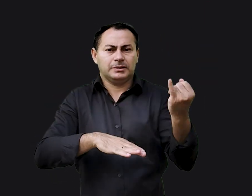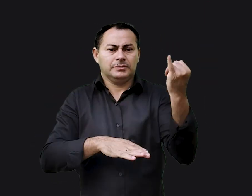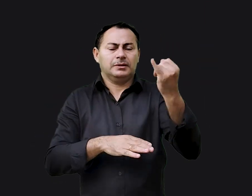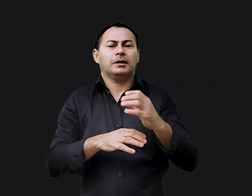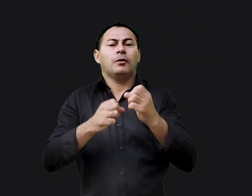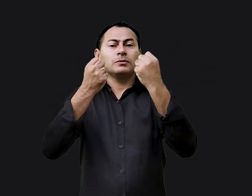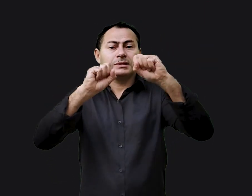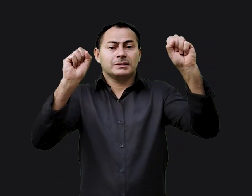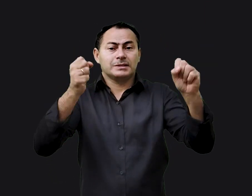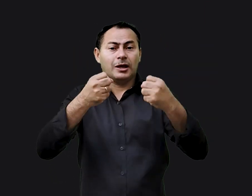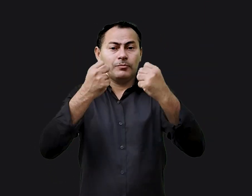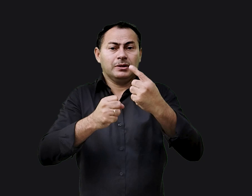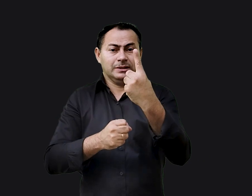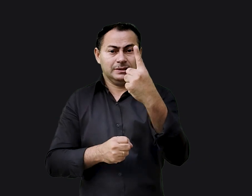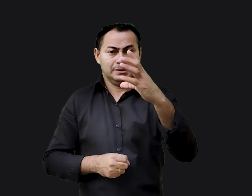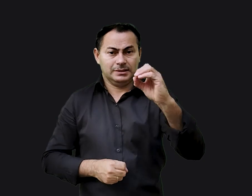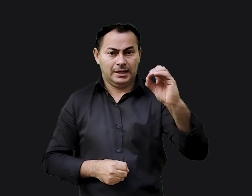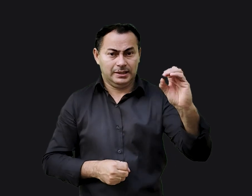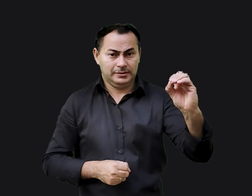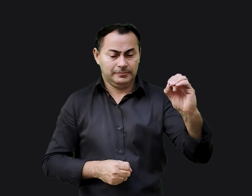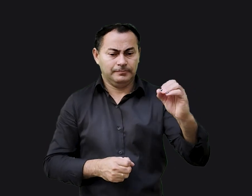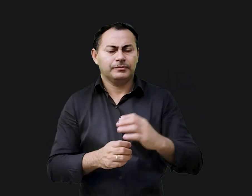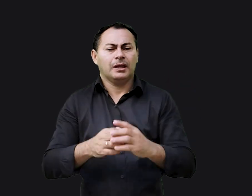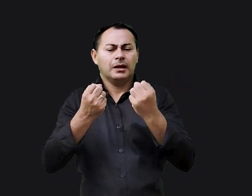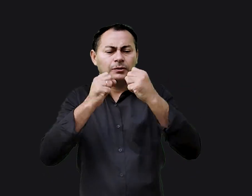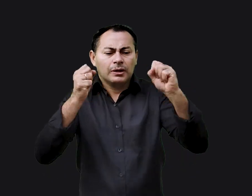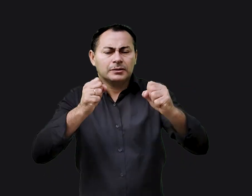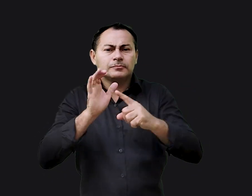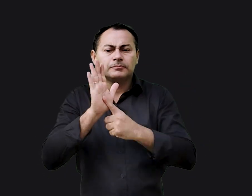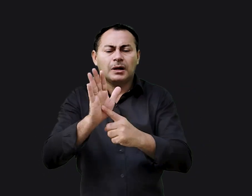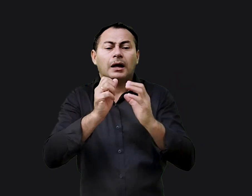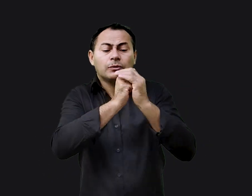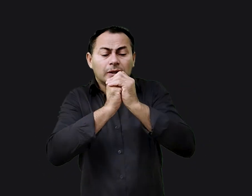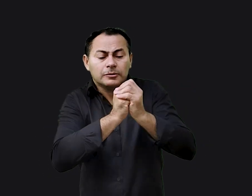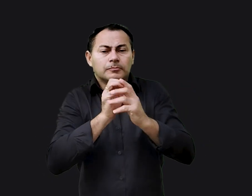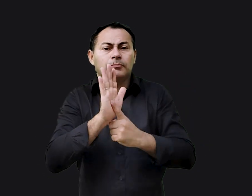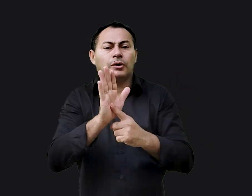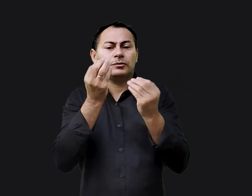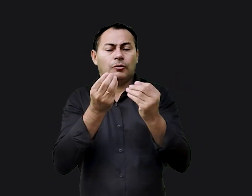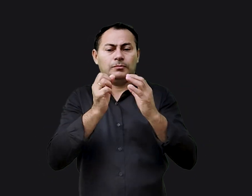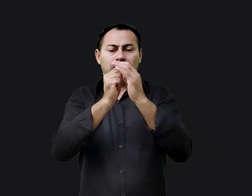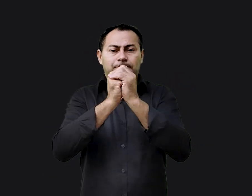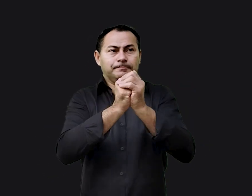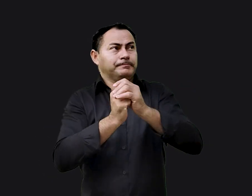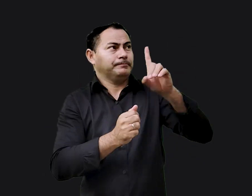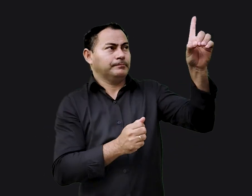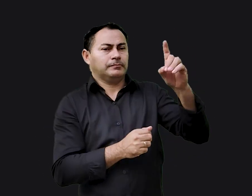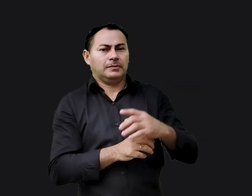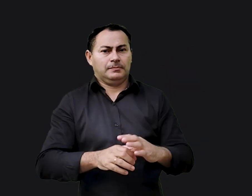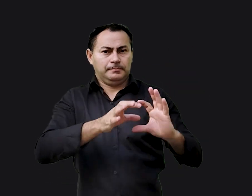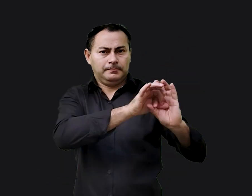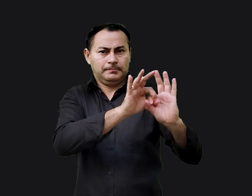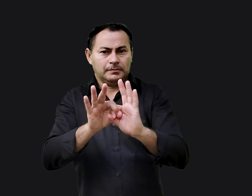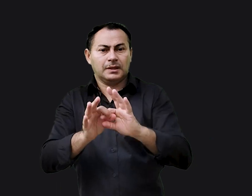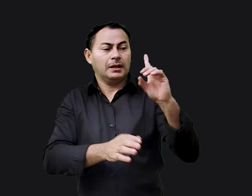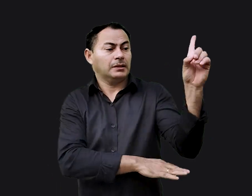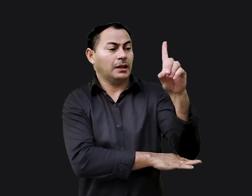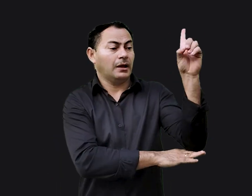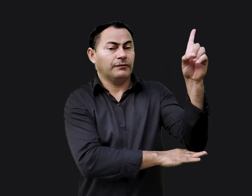adoração mais importante o Salmo 100 além de definir o que é adoração também mostra como adorar a Deus nesse contexto